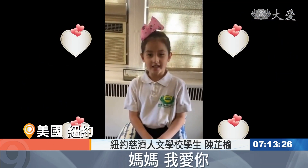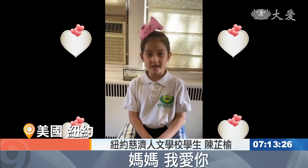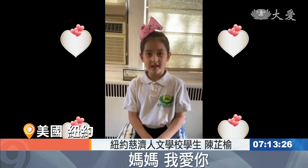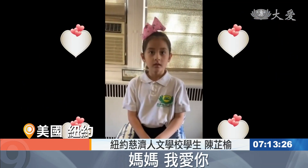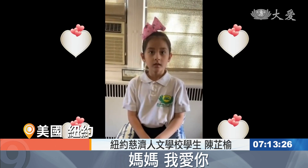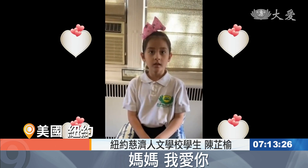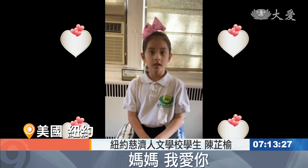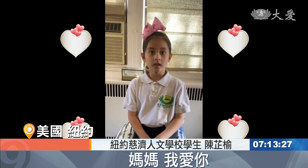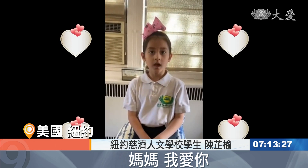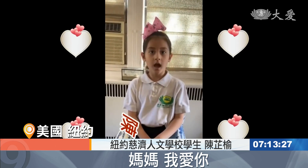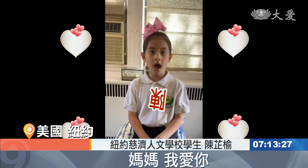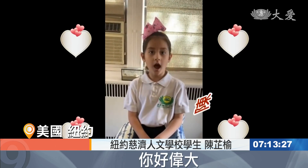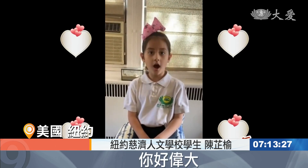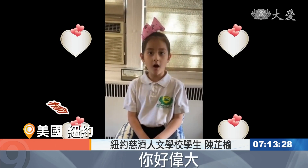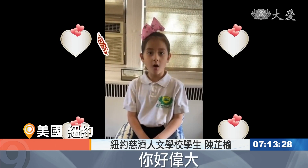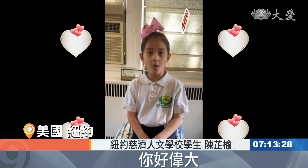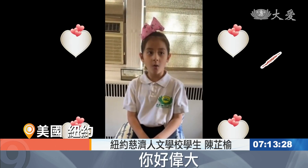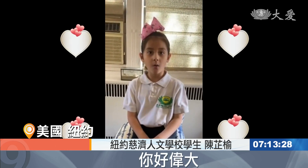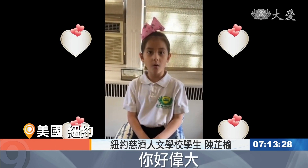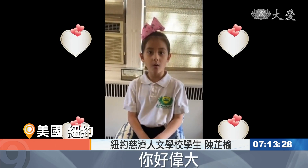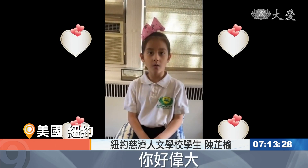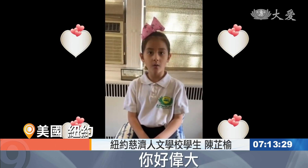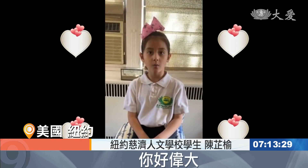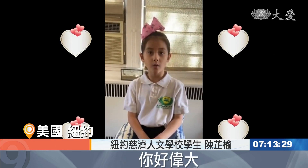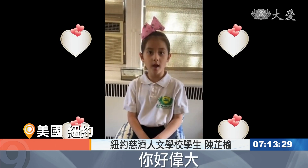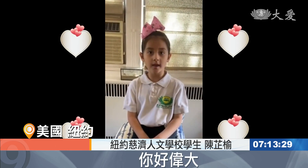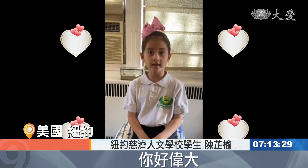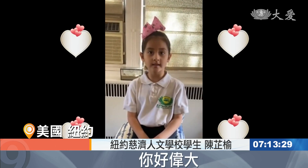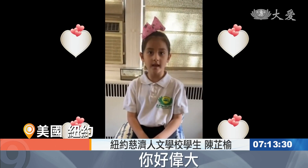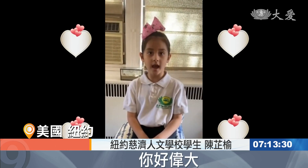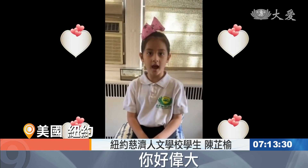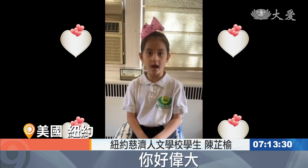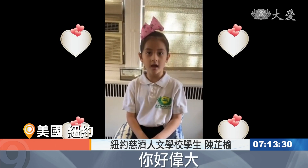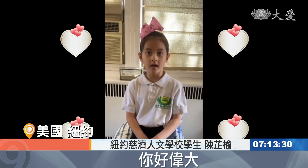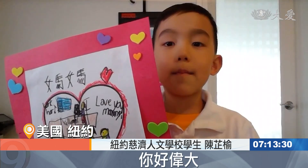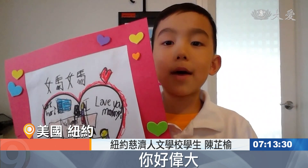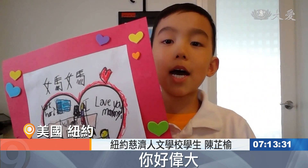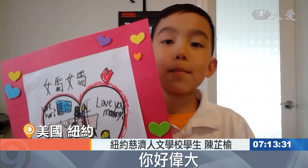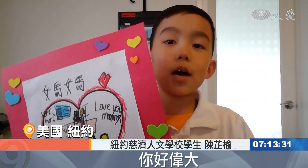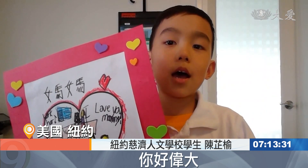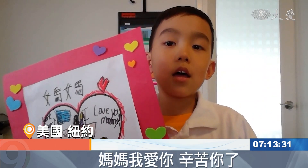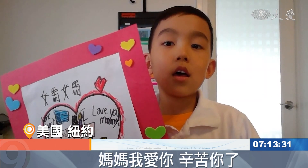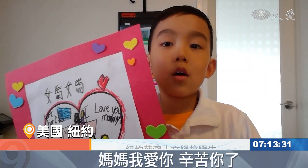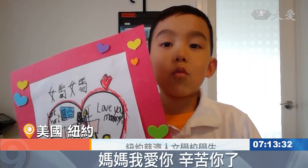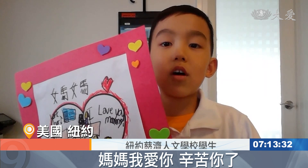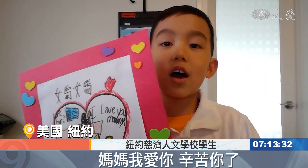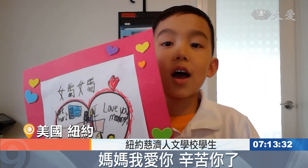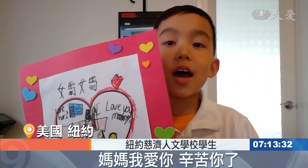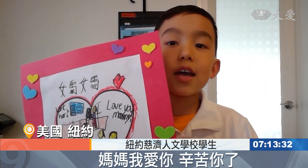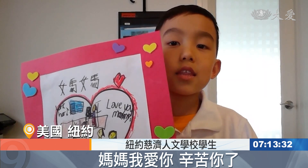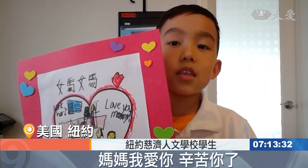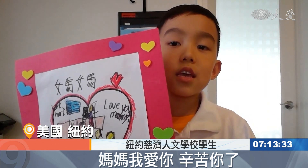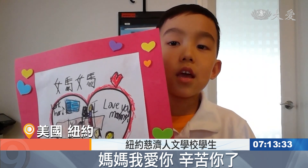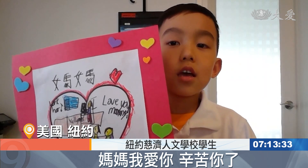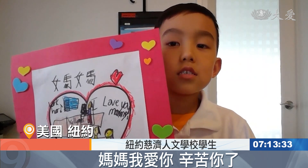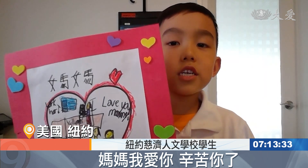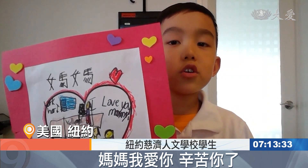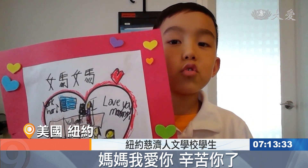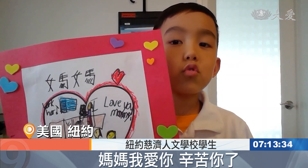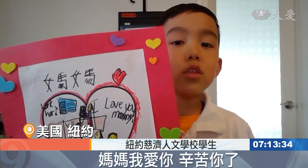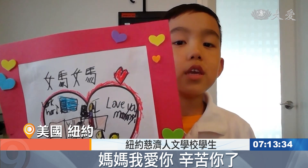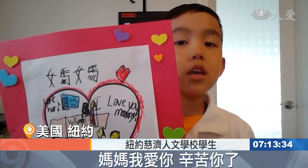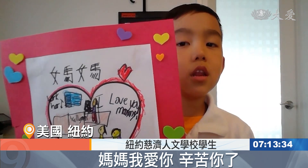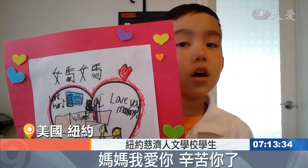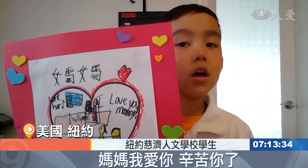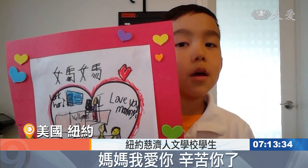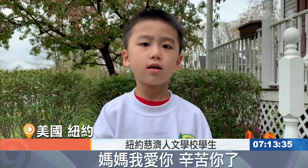你，你好，伟大。 妈妈，我爱你，辛